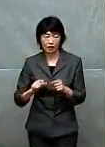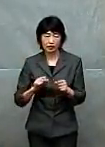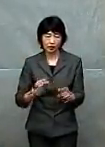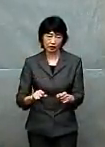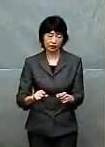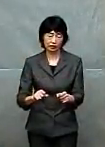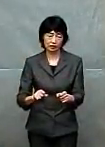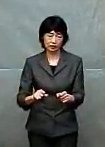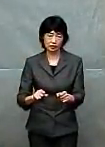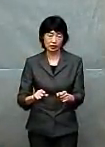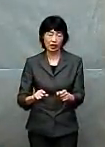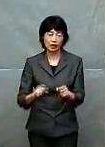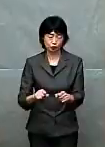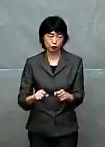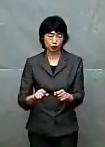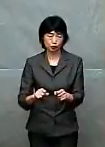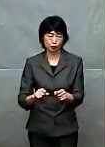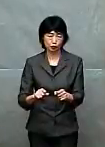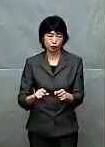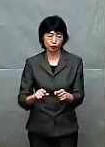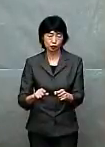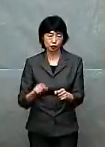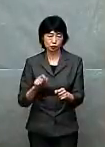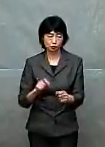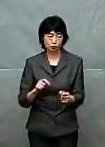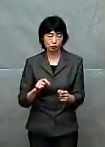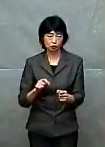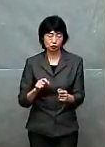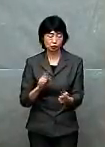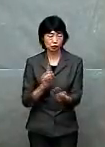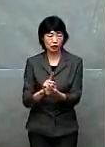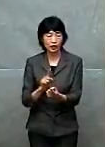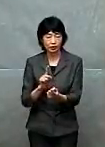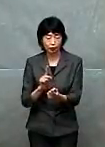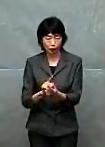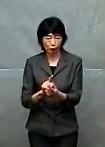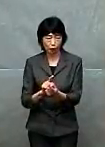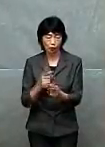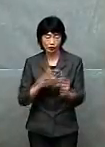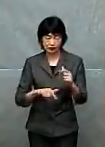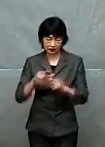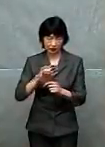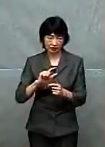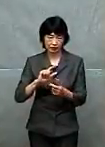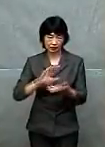いる対応をさらに県の方で、